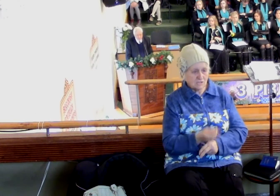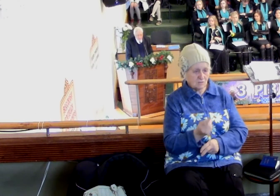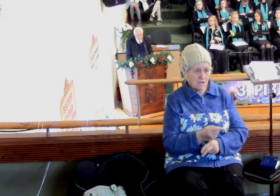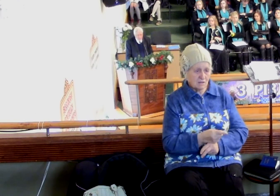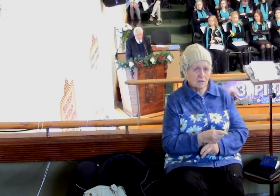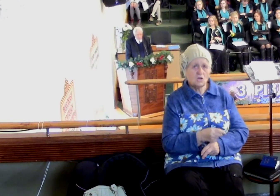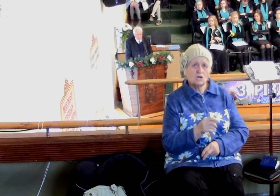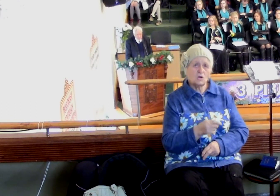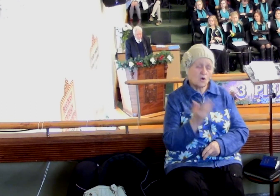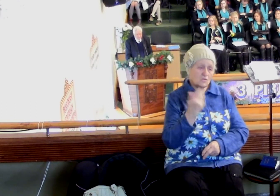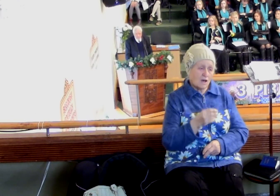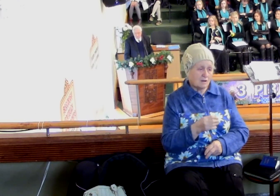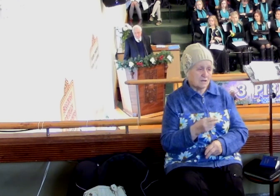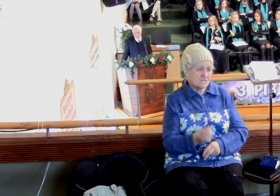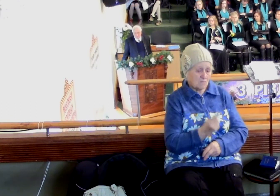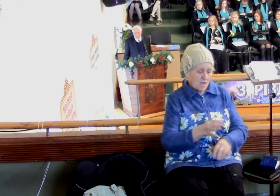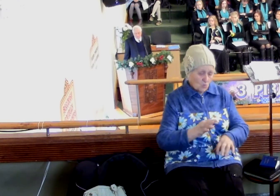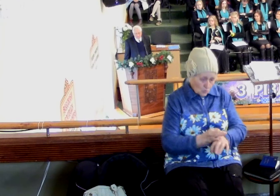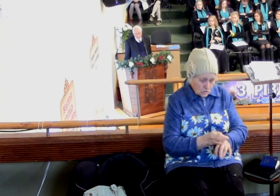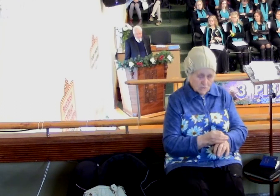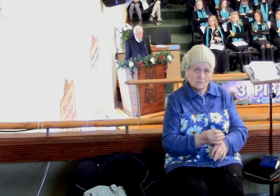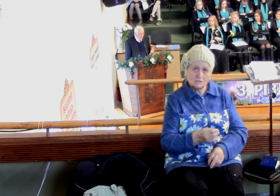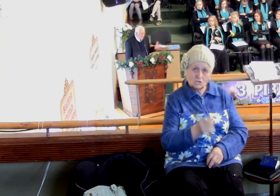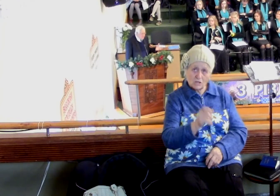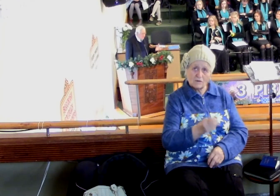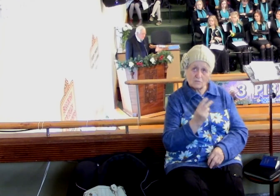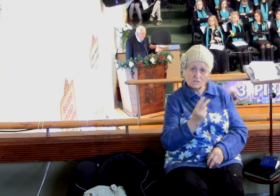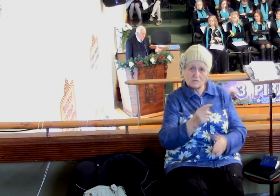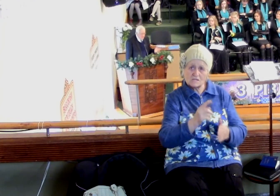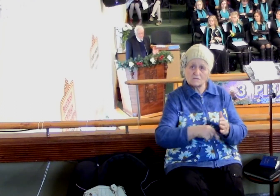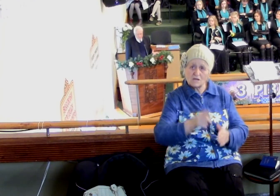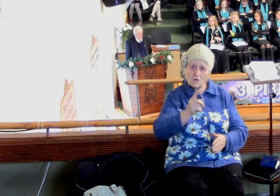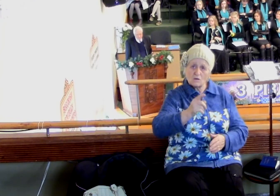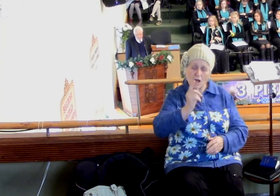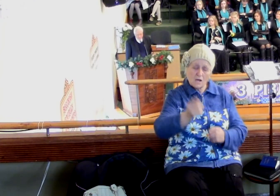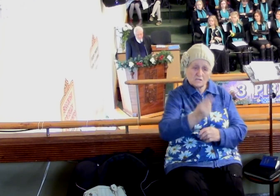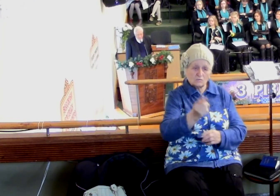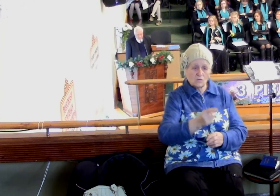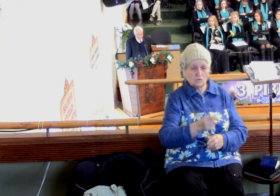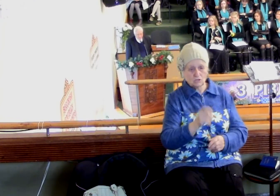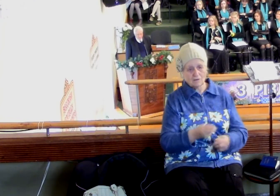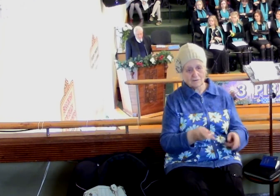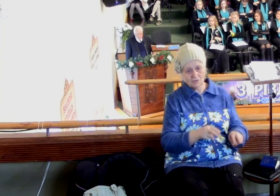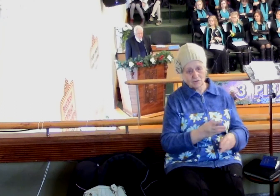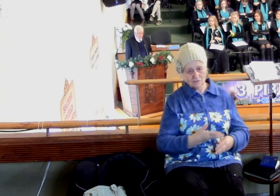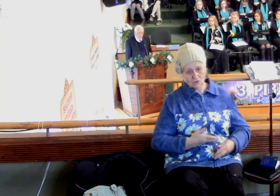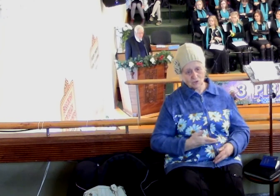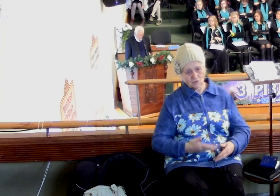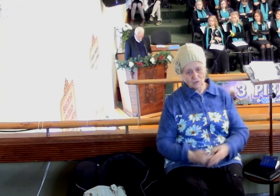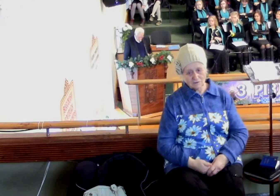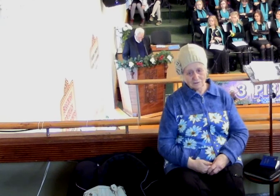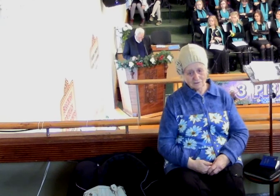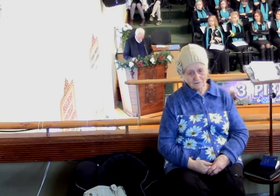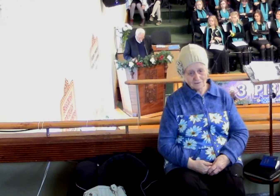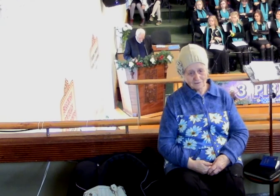оставался жив. И благодарил Бога. И змей укусил, и жив оставался. Братья и